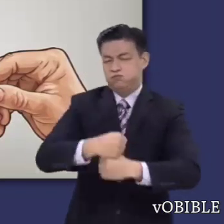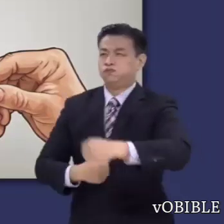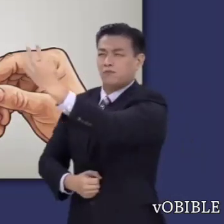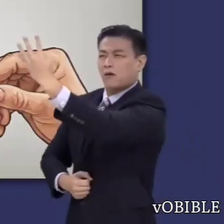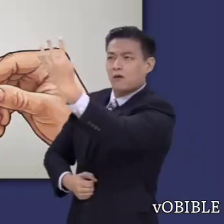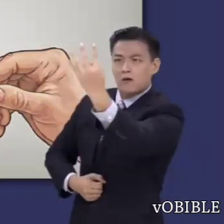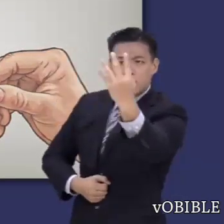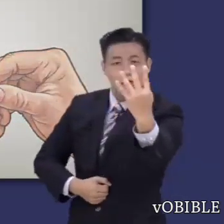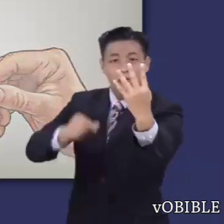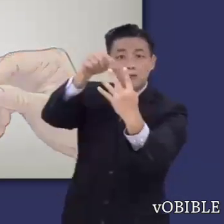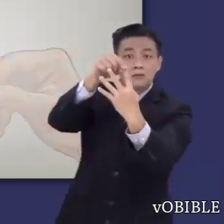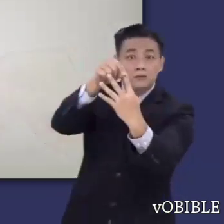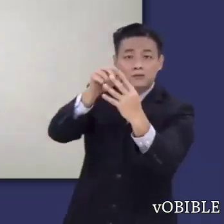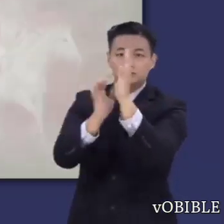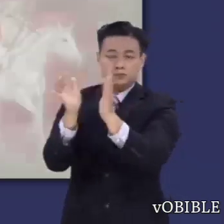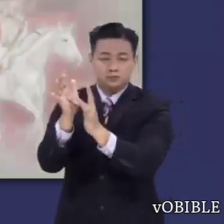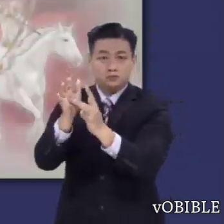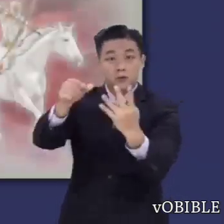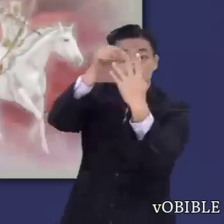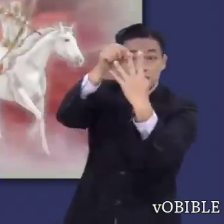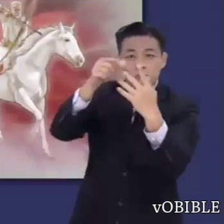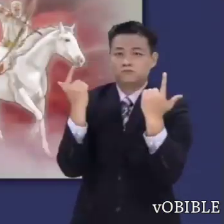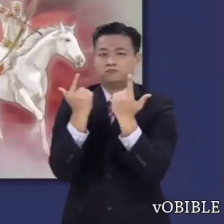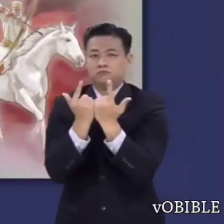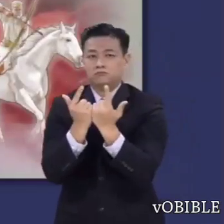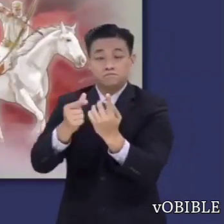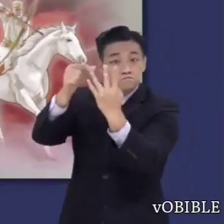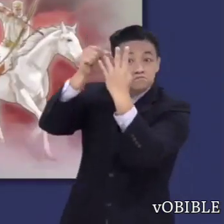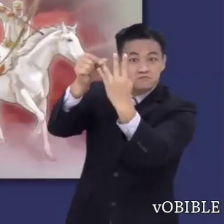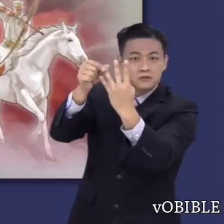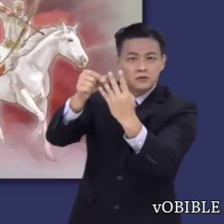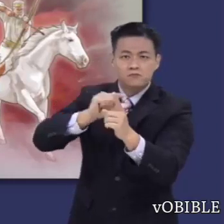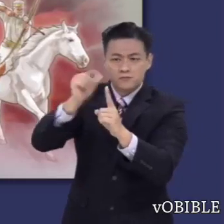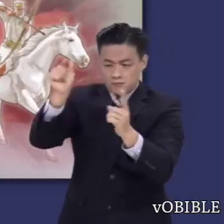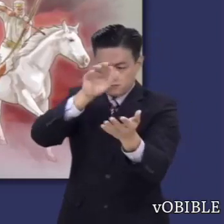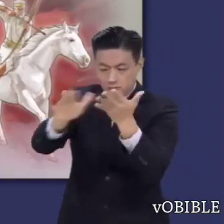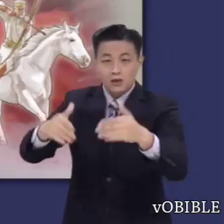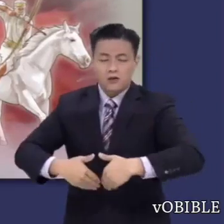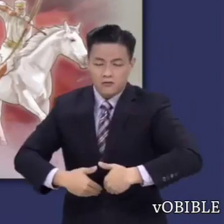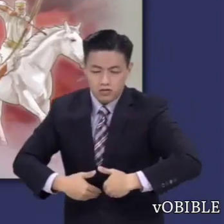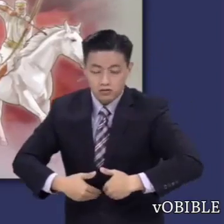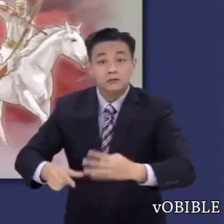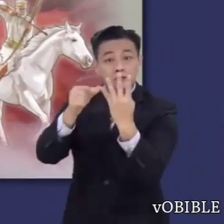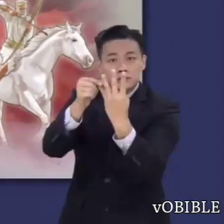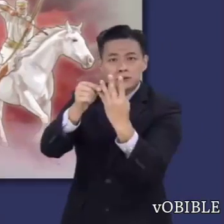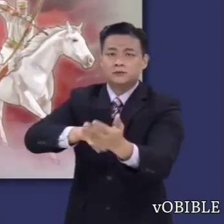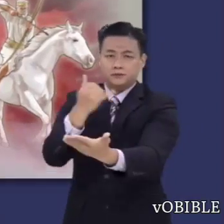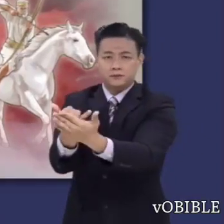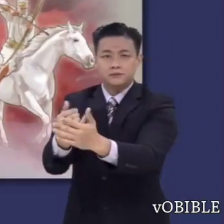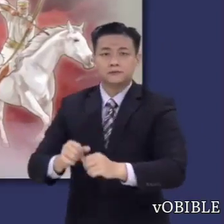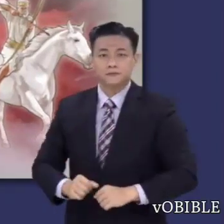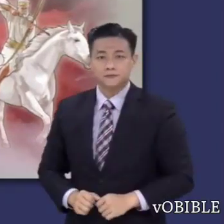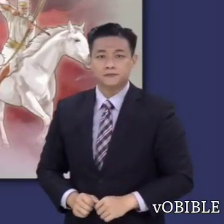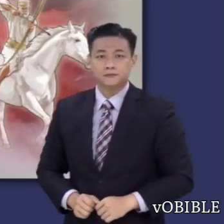打开前四个印的时候，有四匹具有象征意义的马奔来，后面三匹马分别给地上带